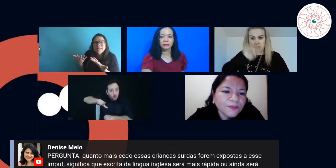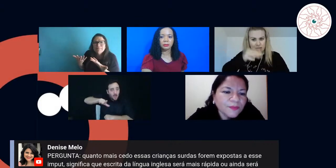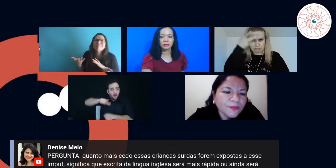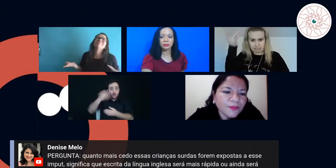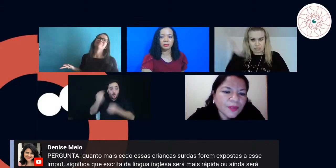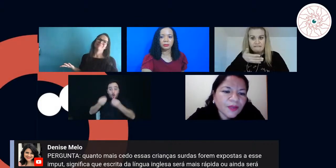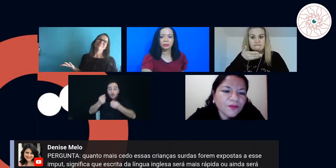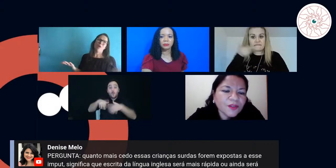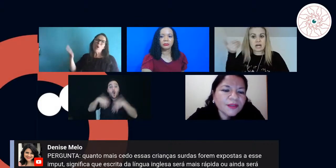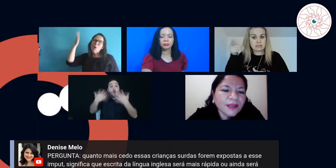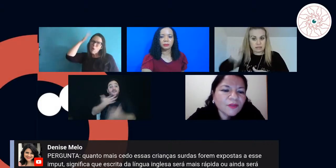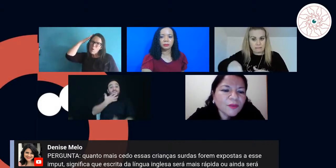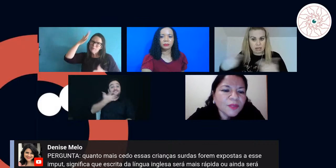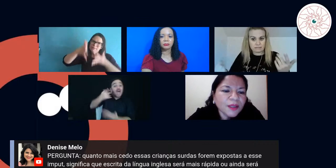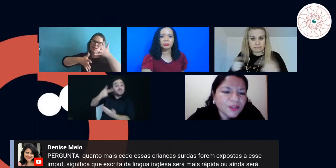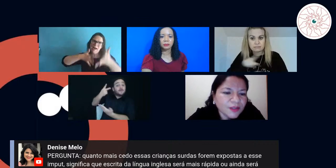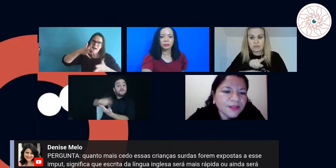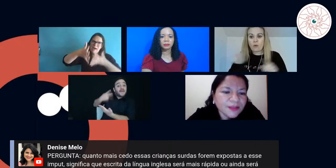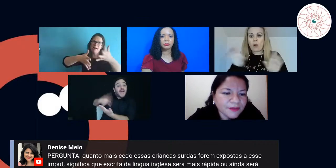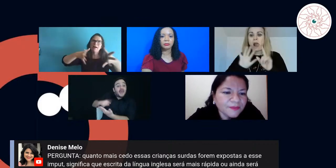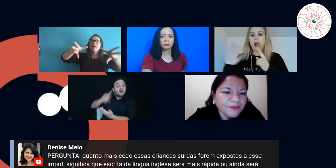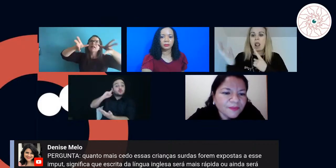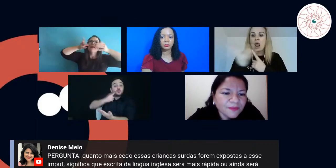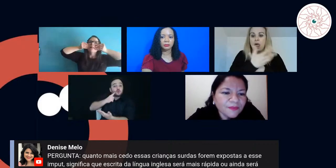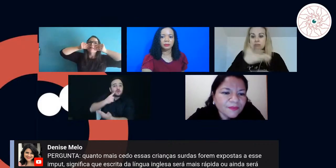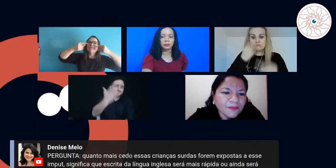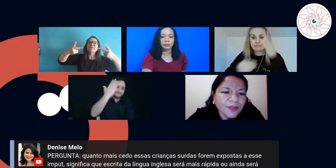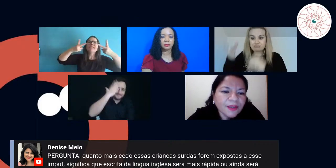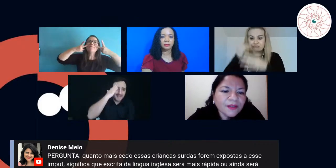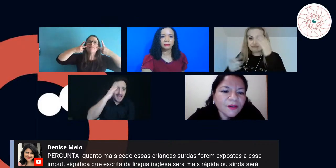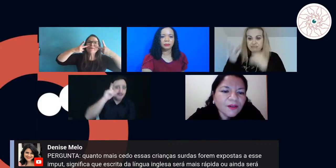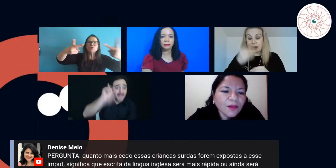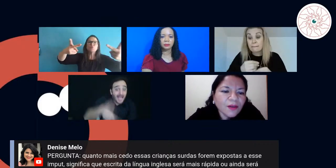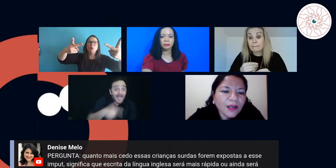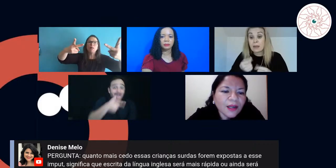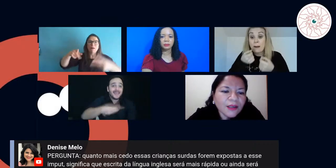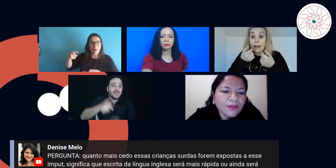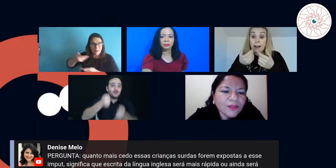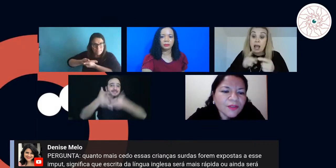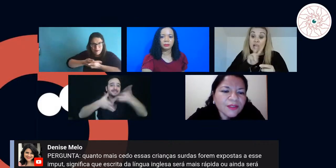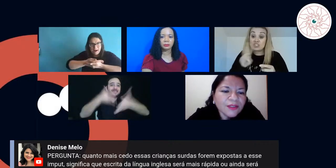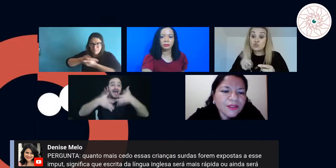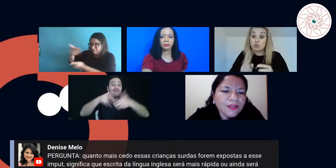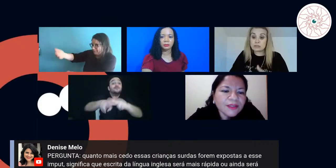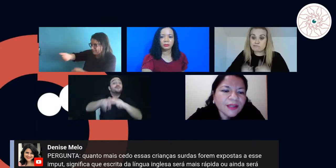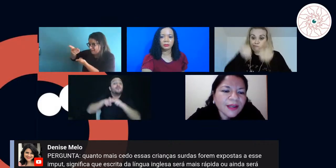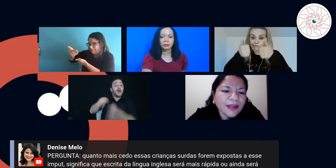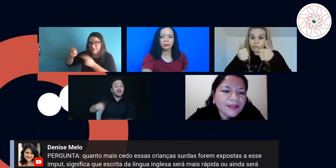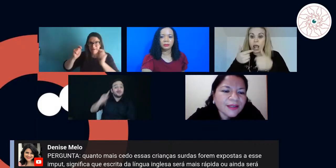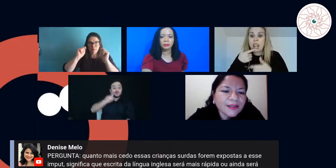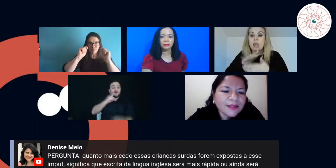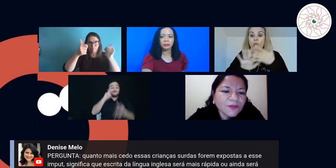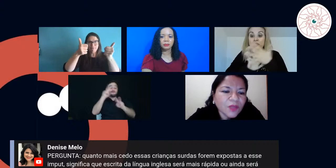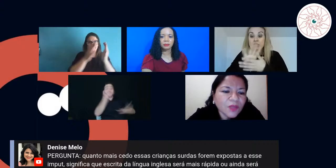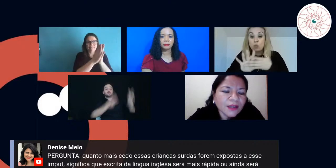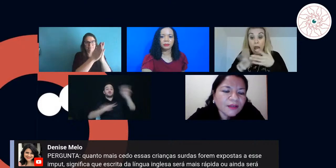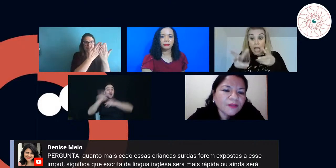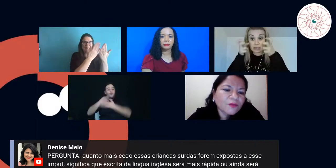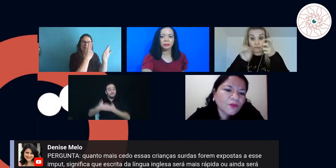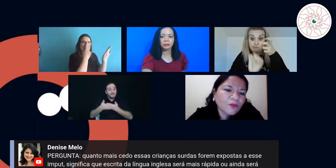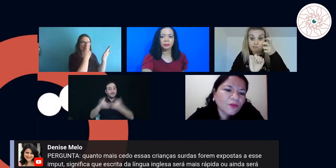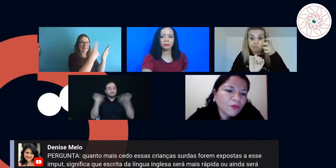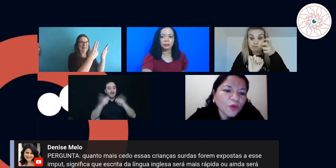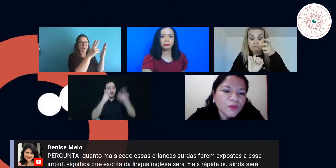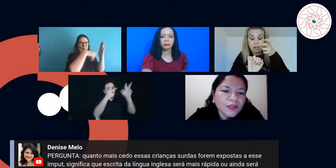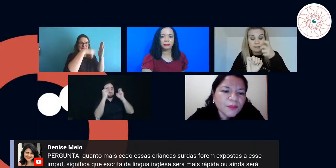fácil, né? Você tá num ambiente assim. Então, a língua de sinais, a aquisição dela, né, com